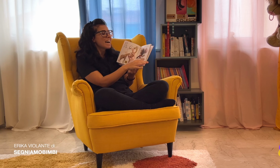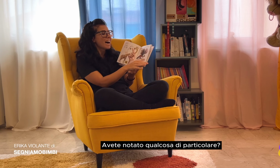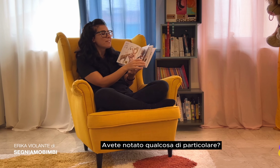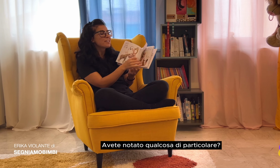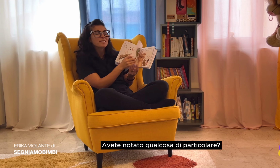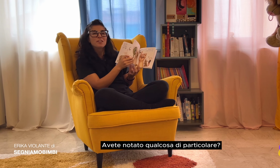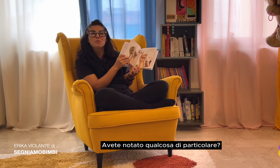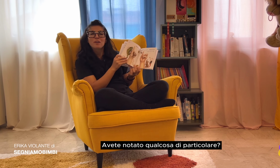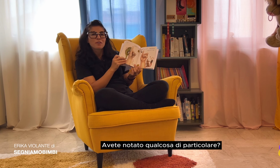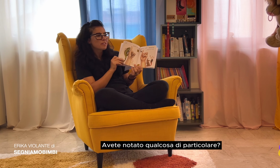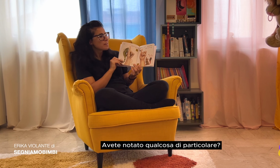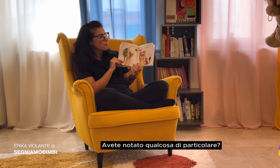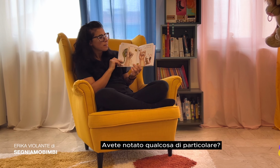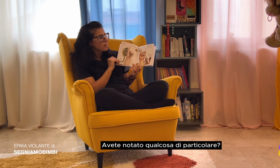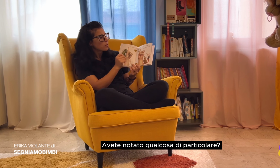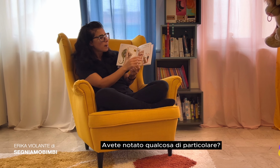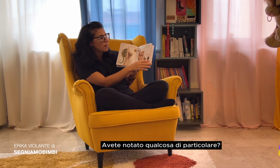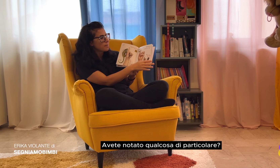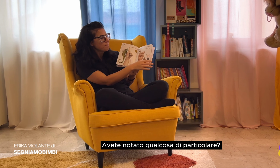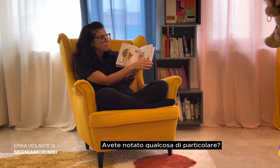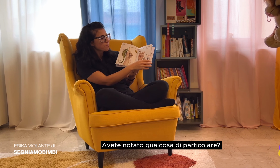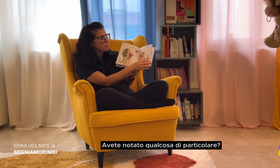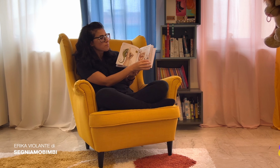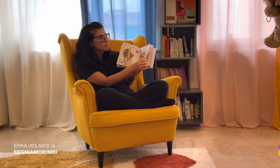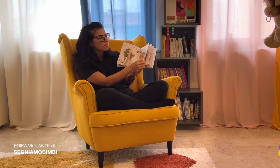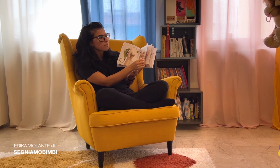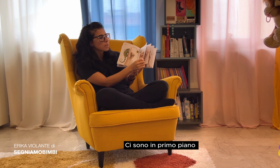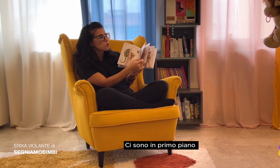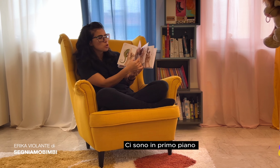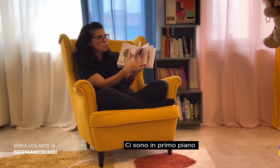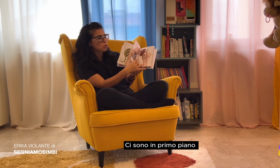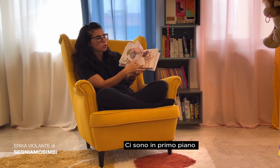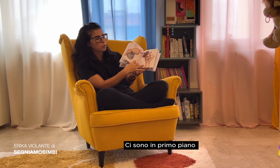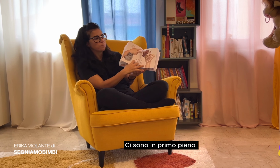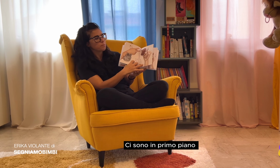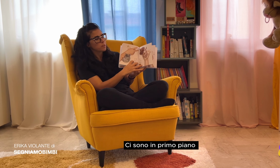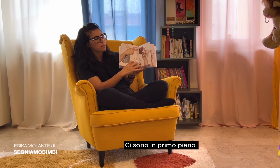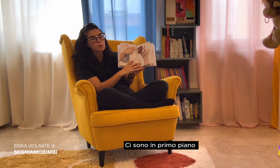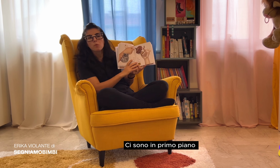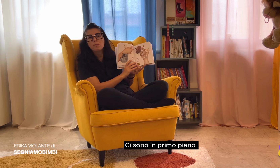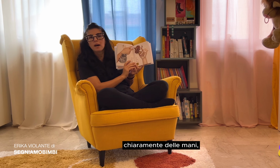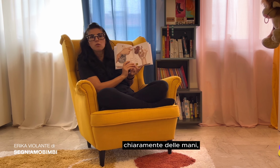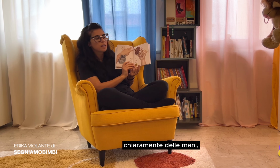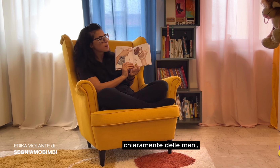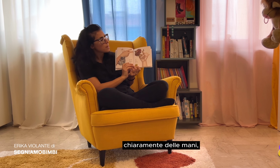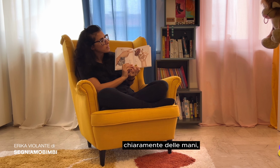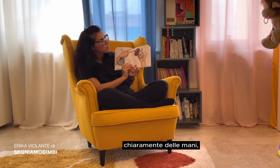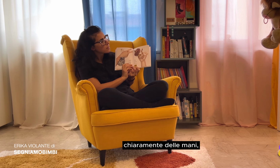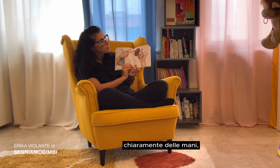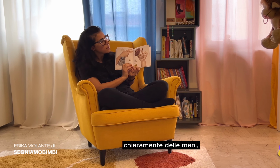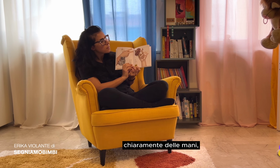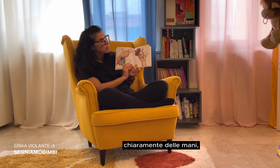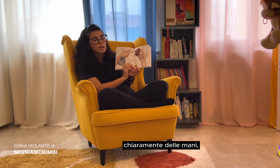Avete notato qualcosa di particolare? Ci sono in primo piano chiaramente delle